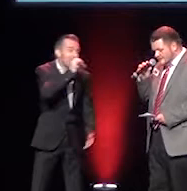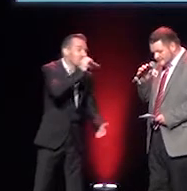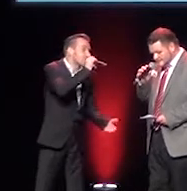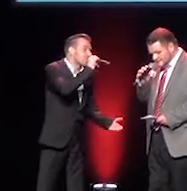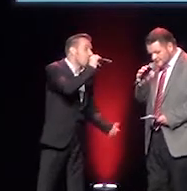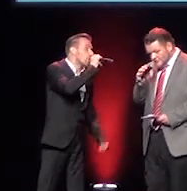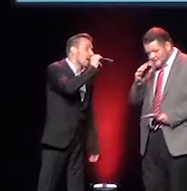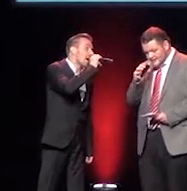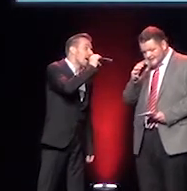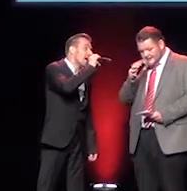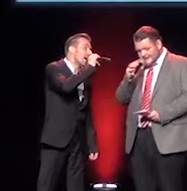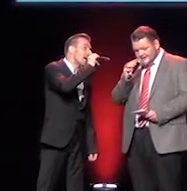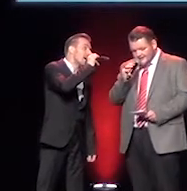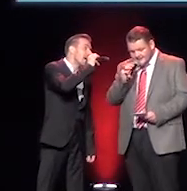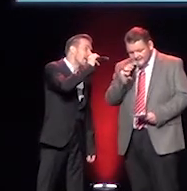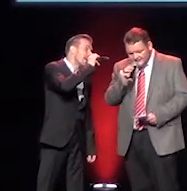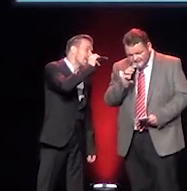zusammen, dann ist es vorbei.